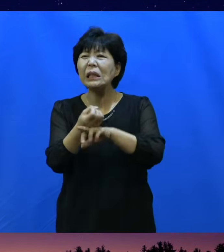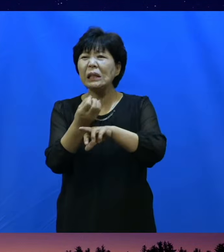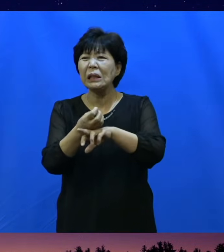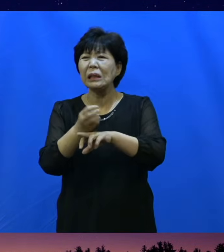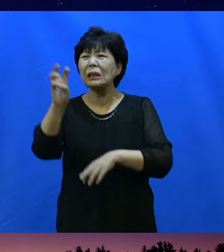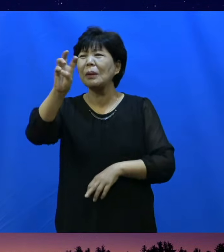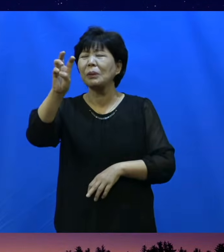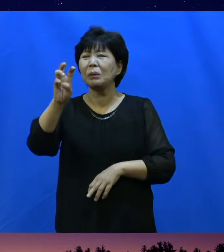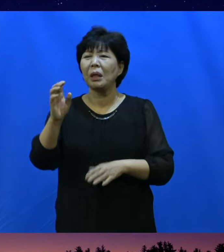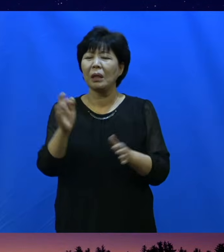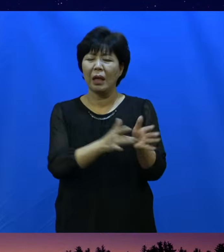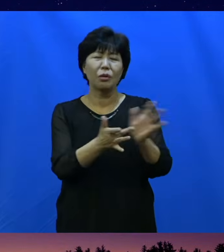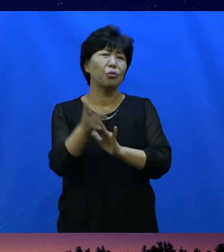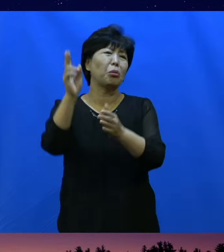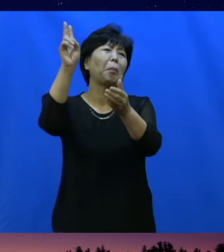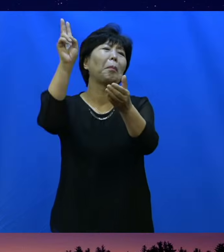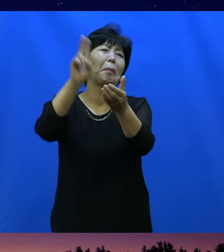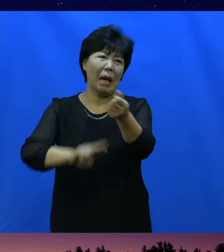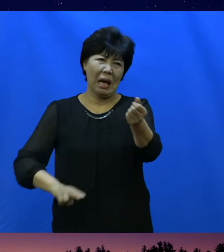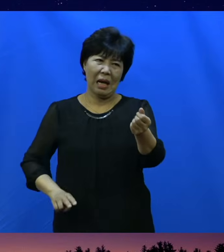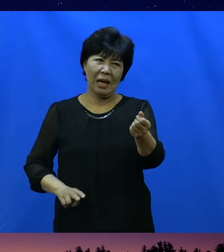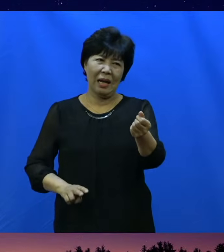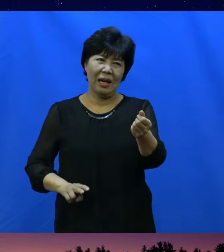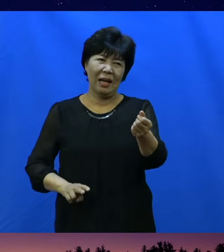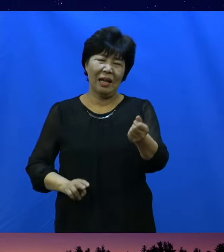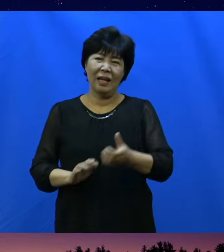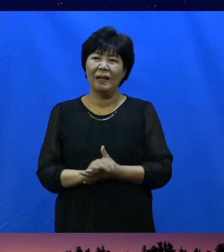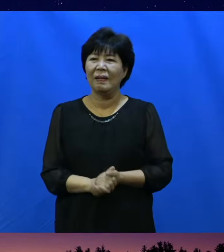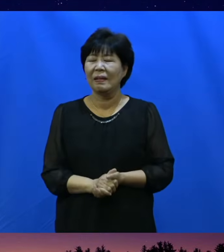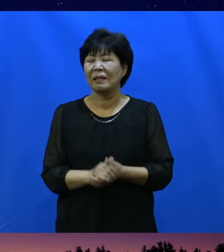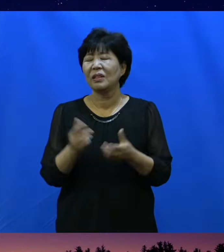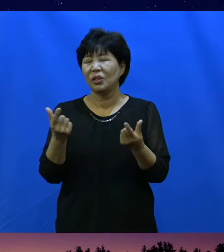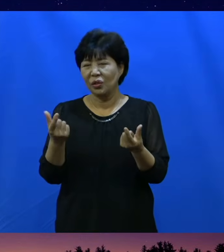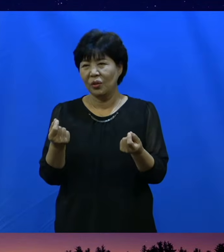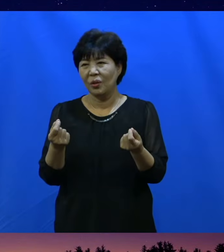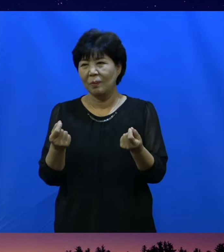생각과 이 가룟 유다의 생각이 동일해져 버렸어요. 예.